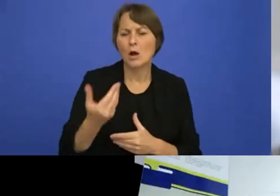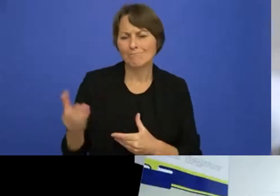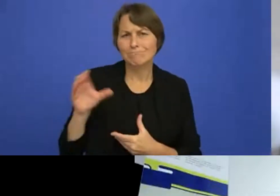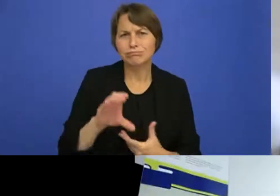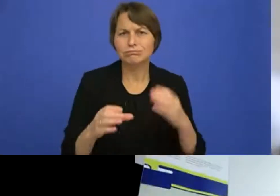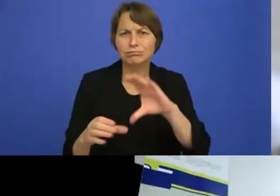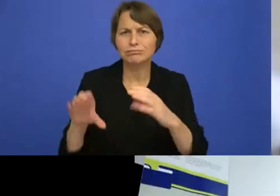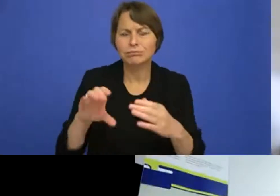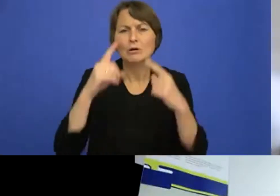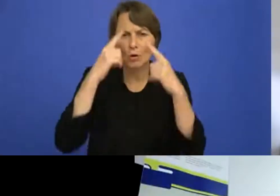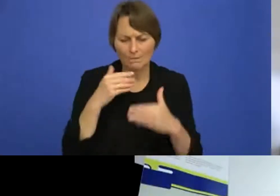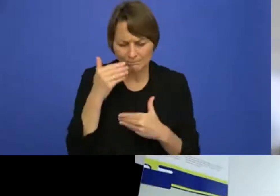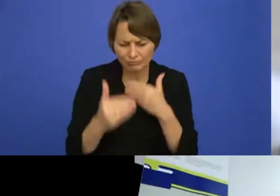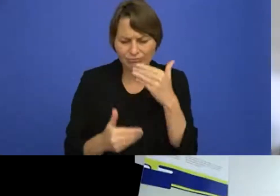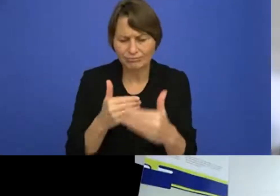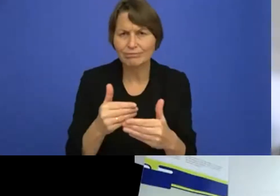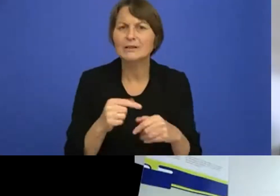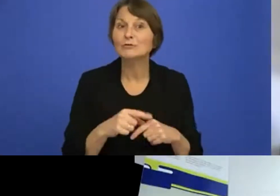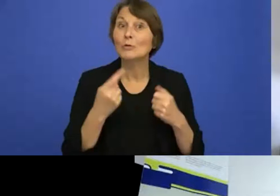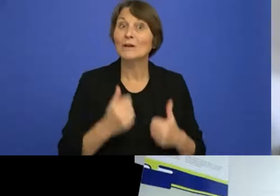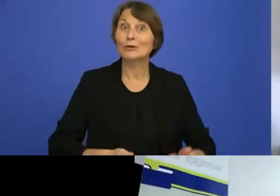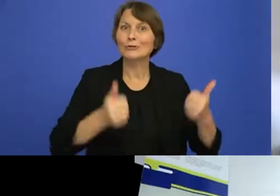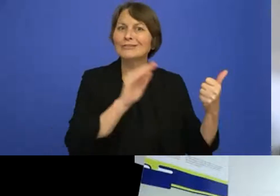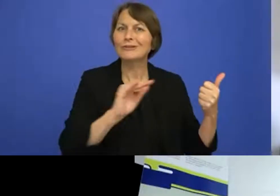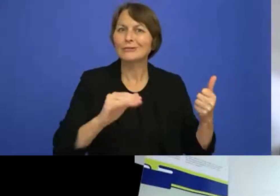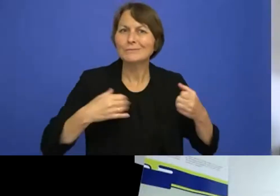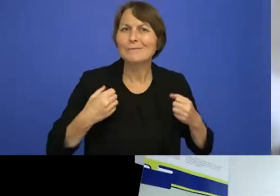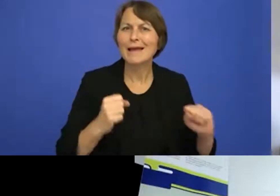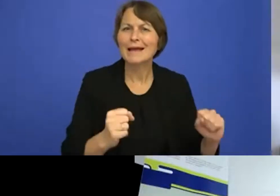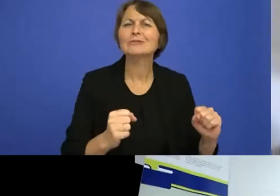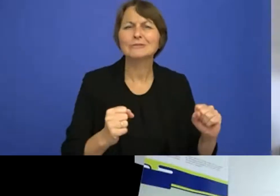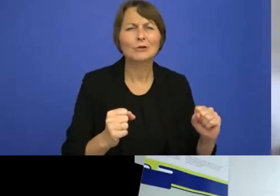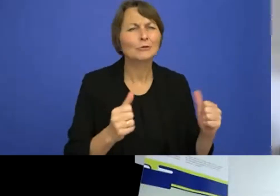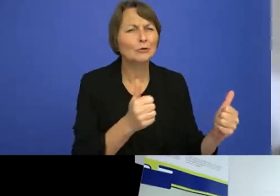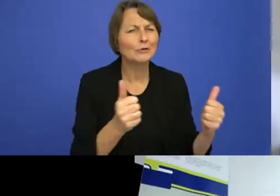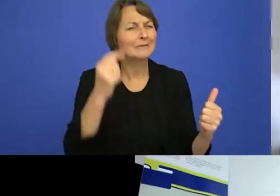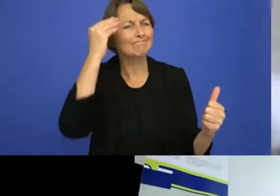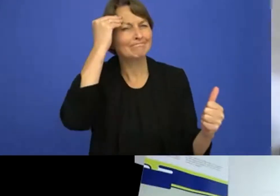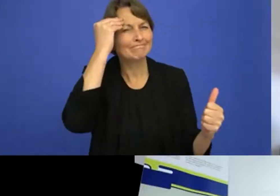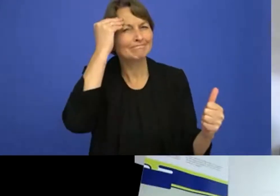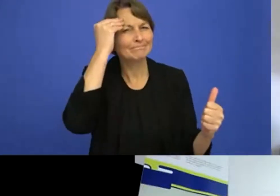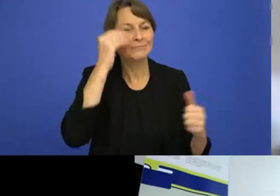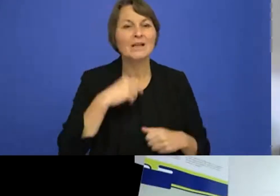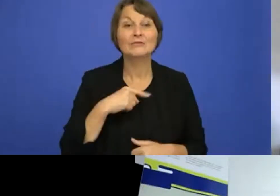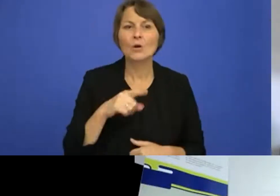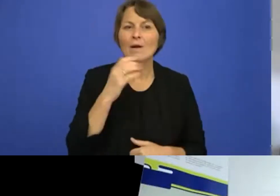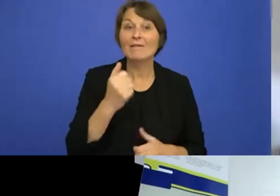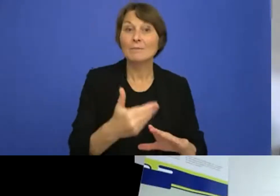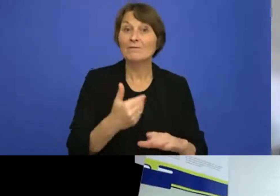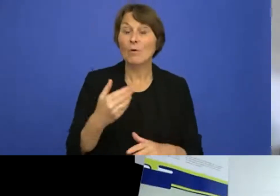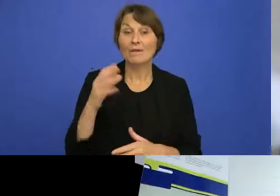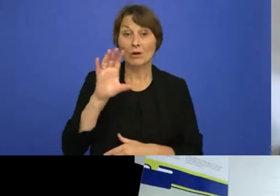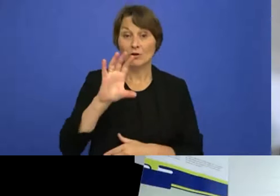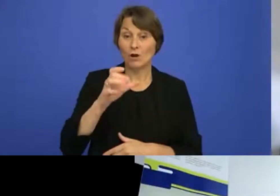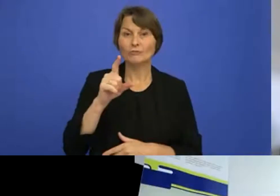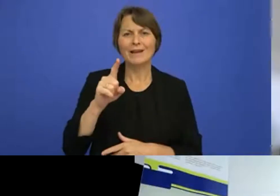etc. Et le réseau qui est le PP, donc de l'éducation et protection